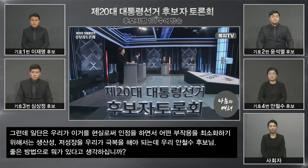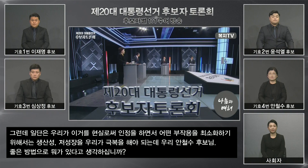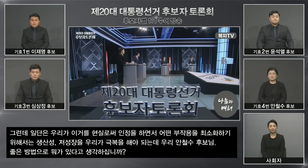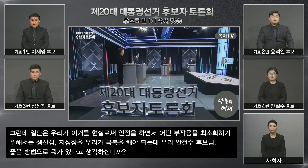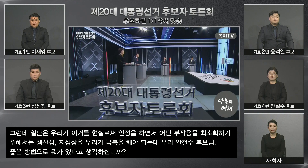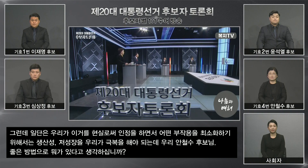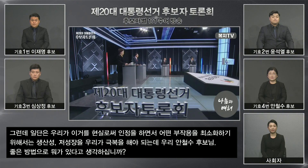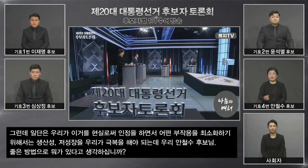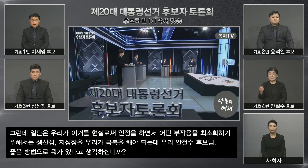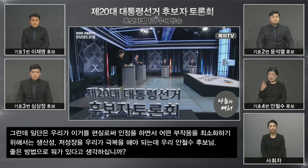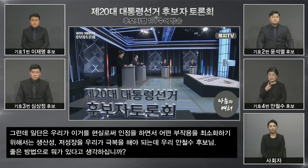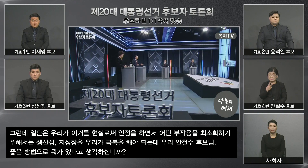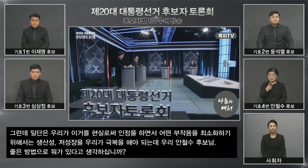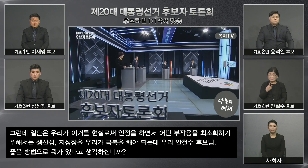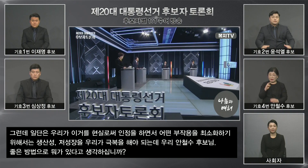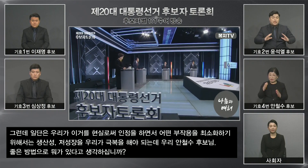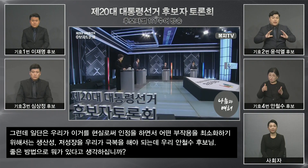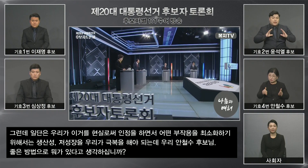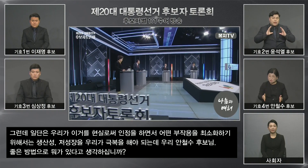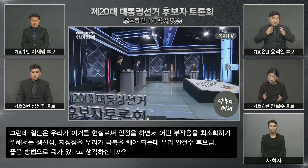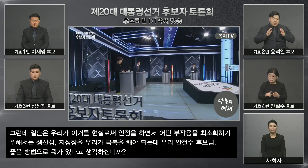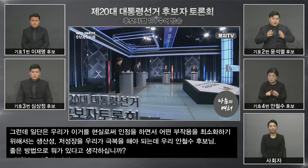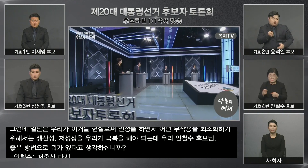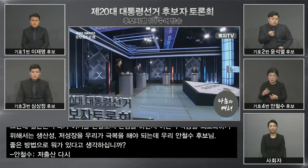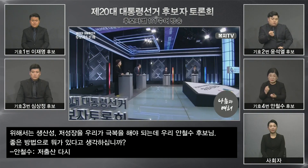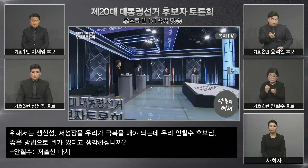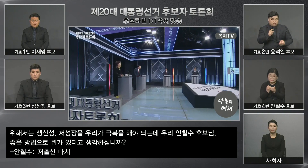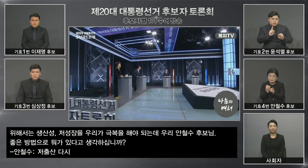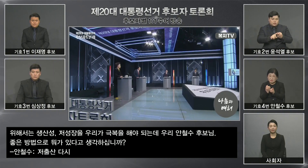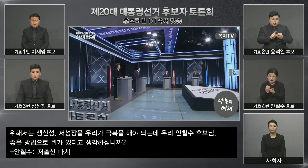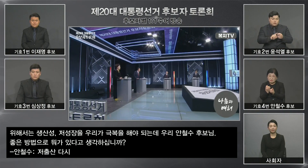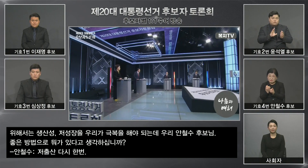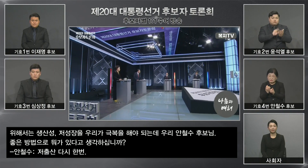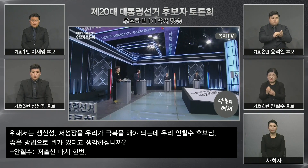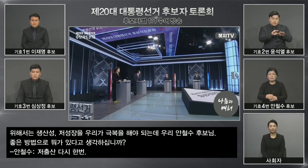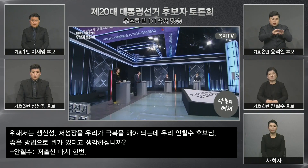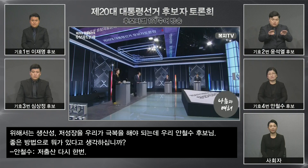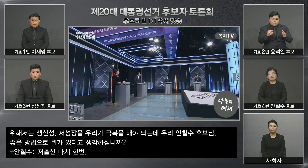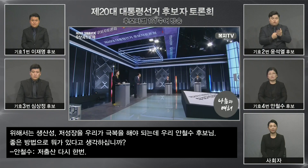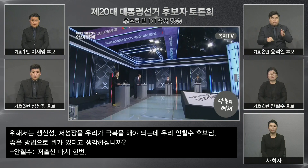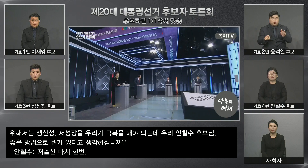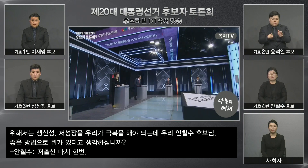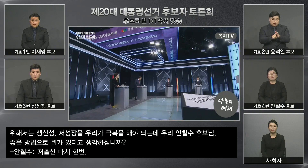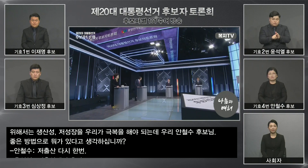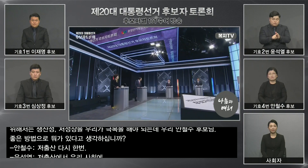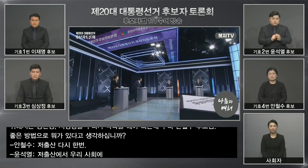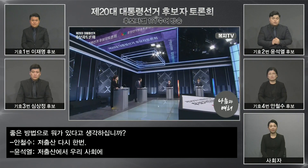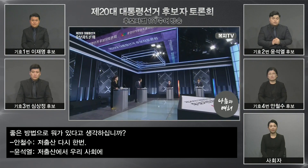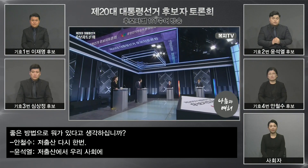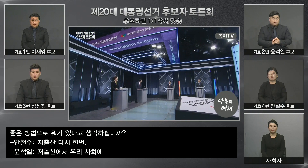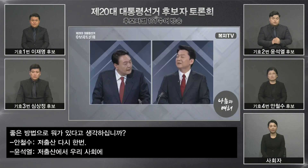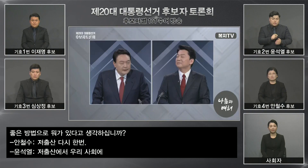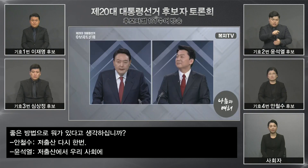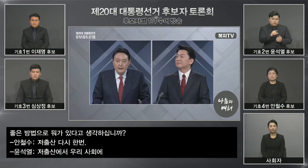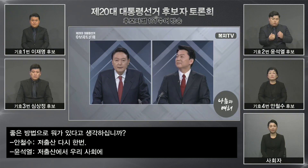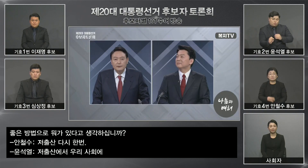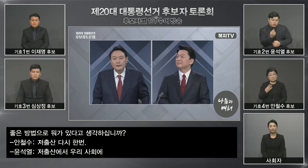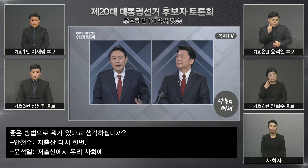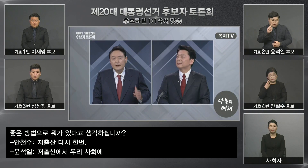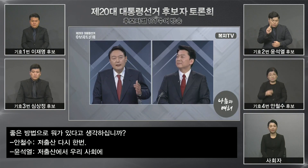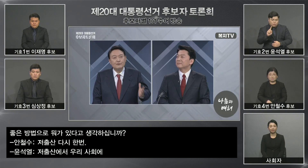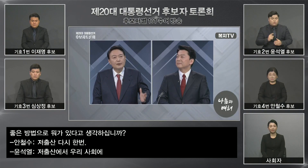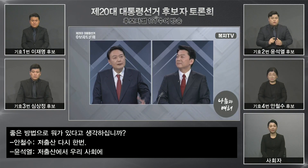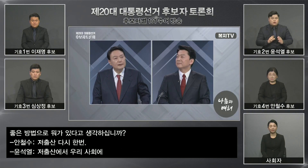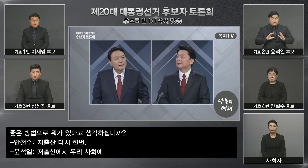저출산 다시 한번 저출산에서 말씀해 주시겠습니까? 생기는 우리 사회의 문제점이 저성장, 저생산성 아니겠습니까? 예. 네,